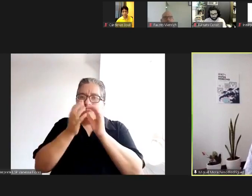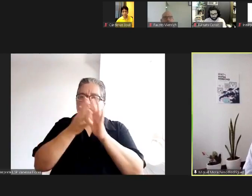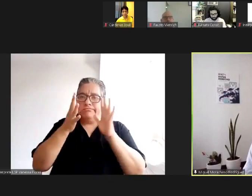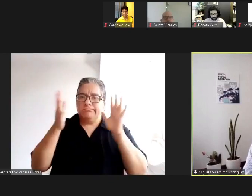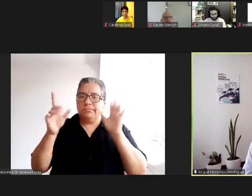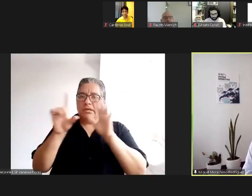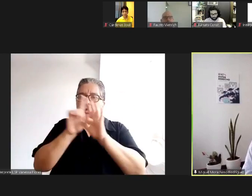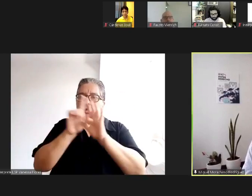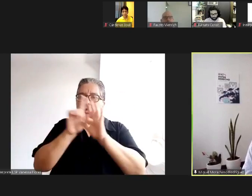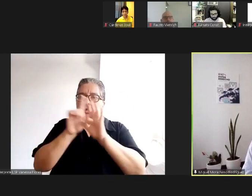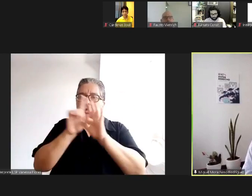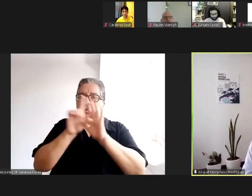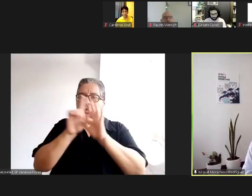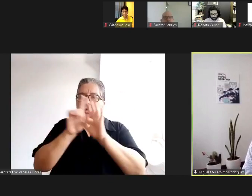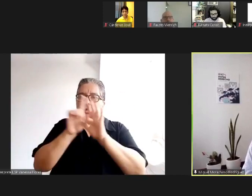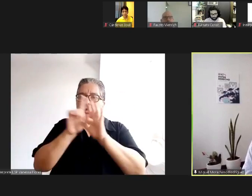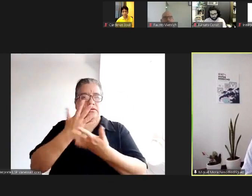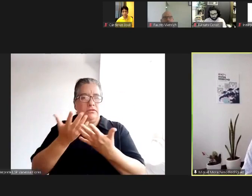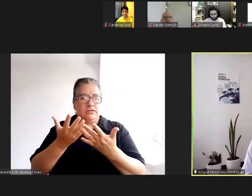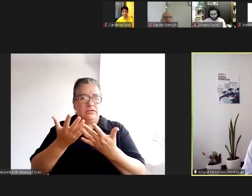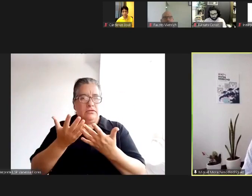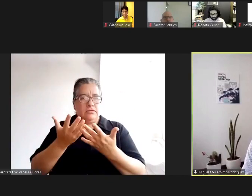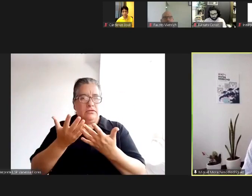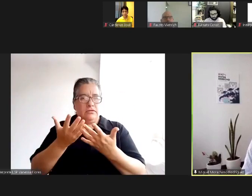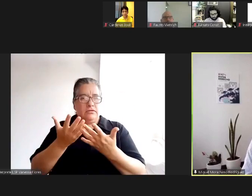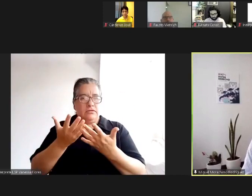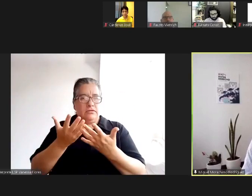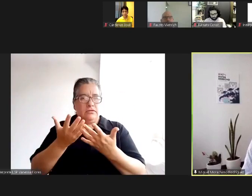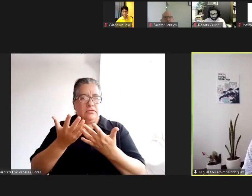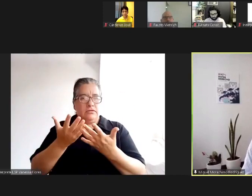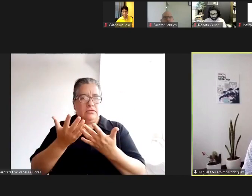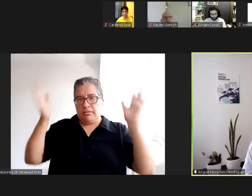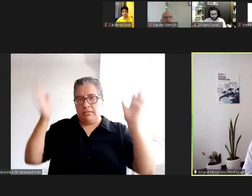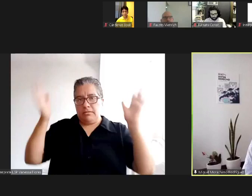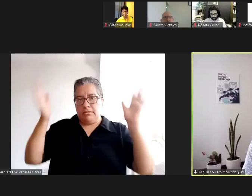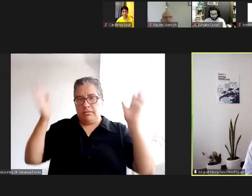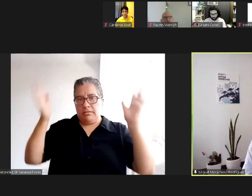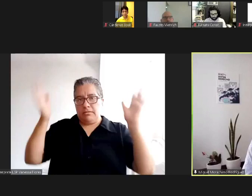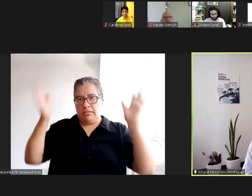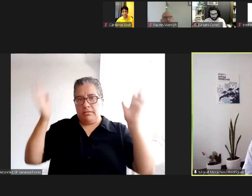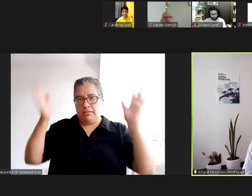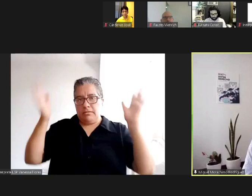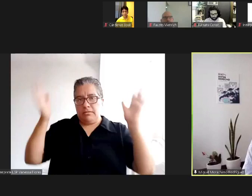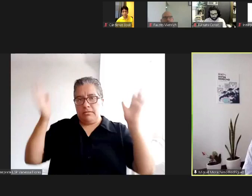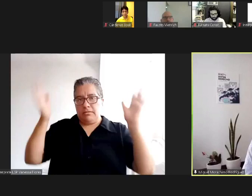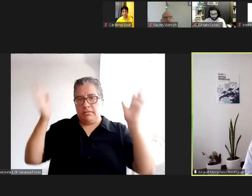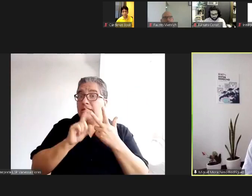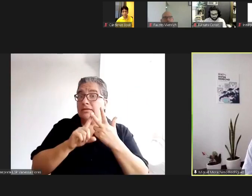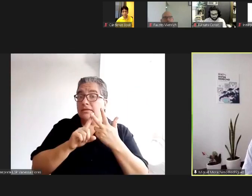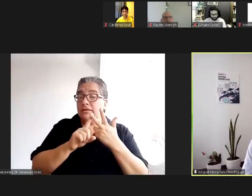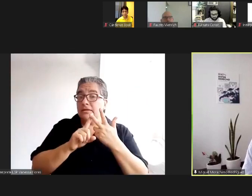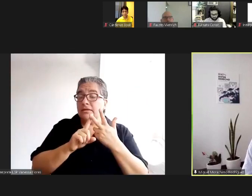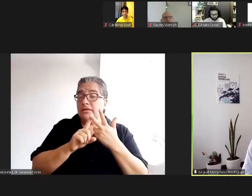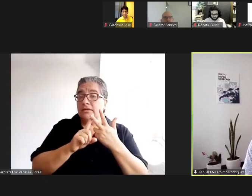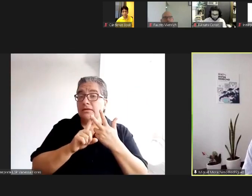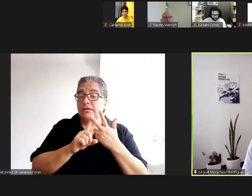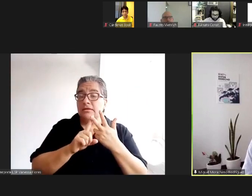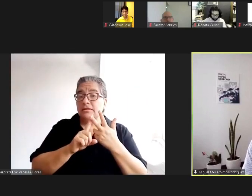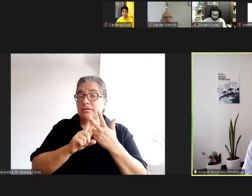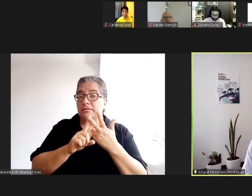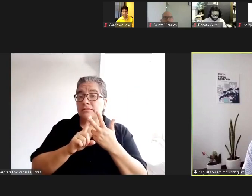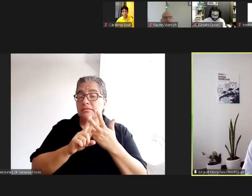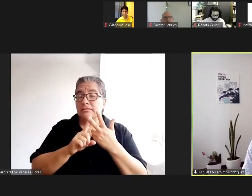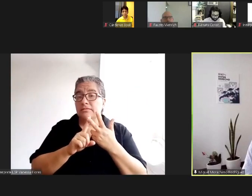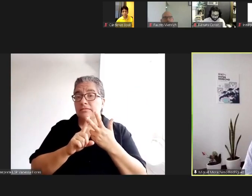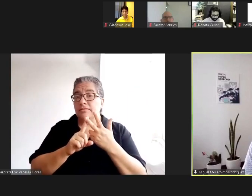de autor y de nuestras políticas públicas al respecto. Y la tercera, quizás es un mensaje más esperanzador, que es que